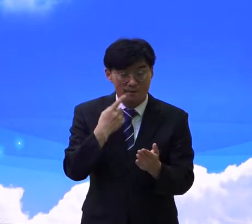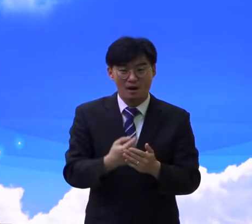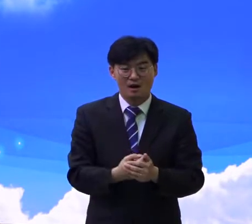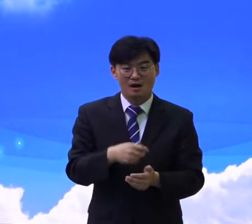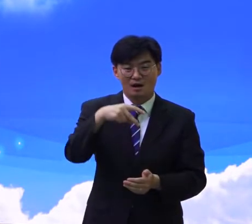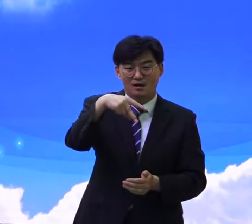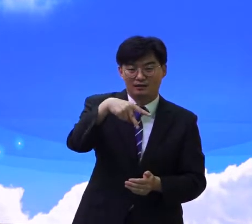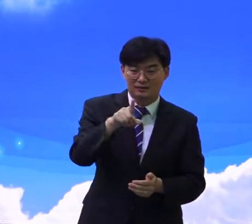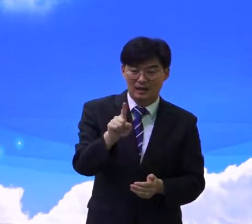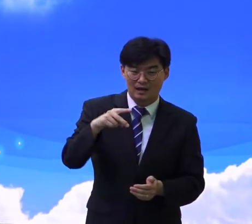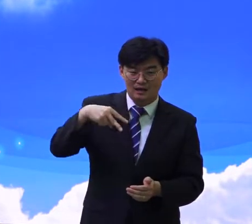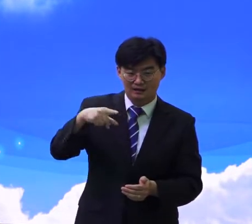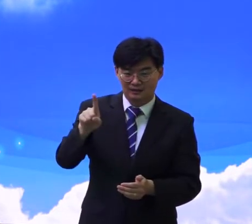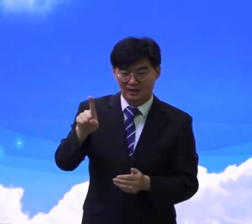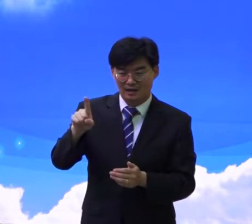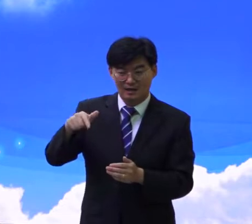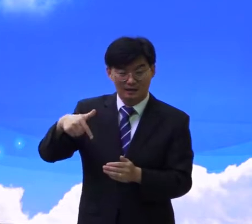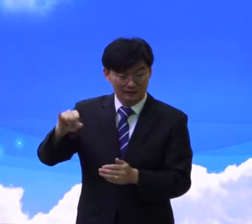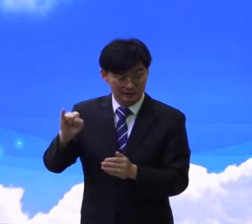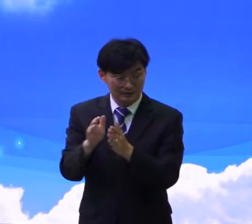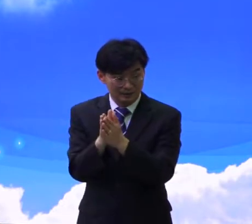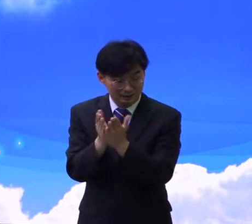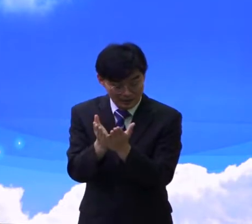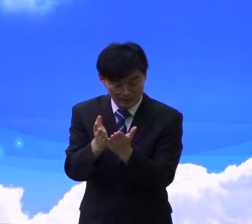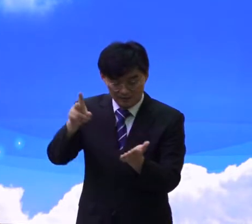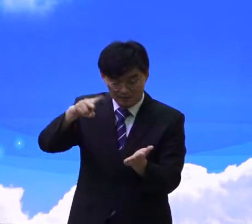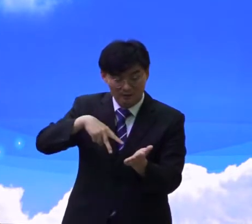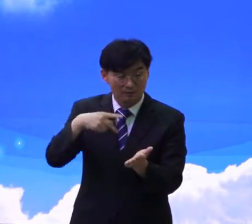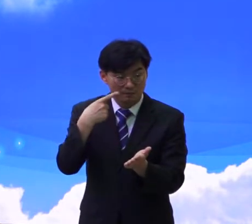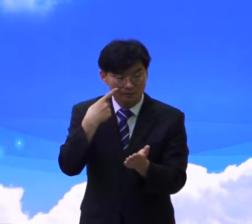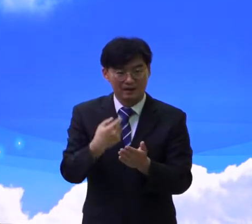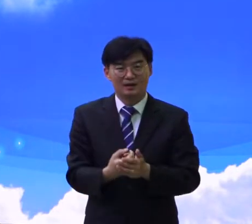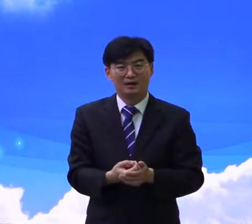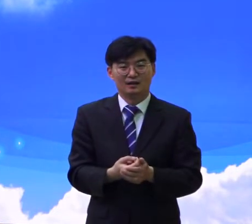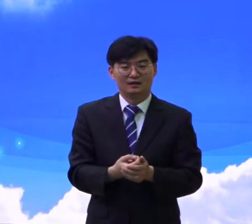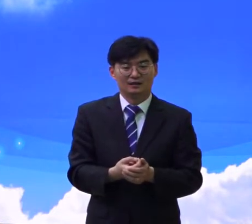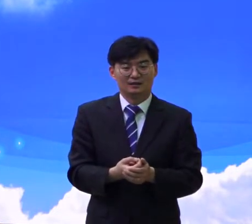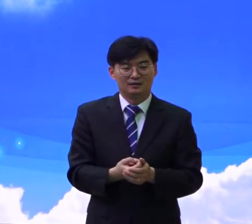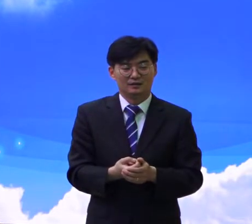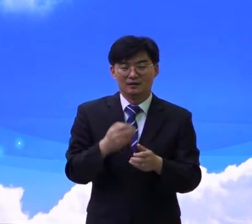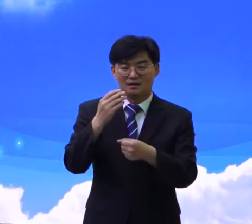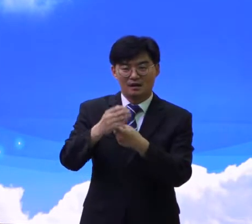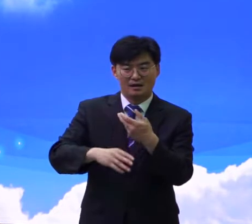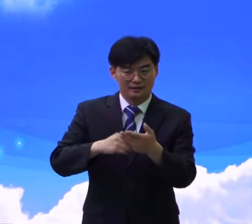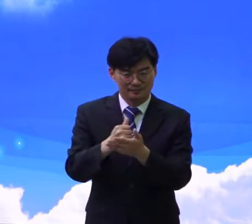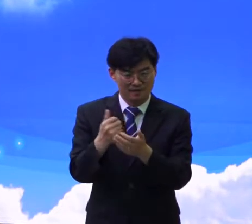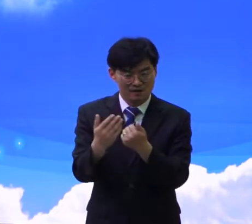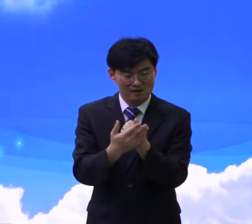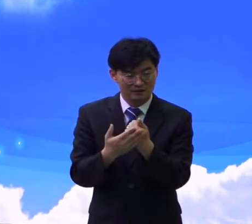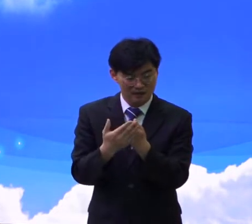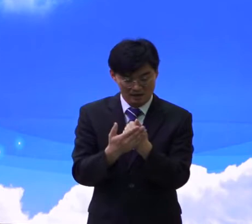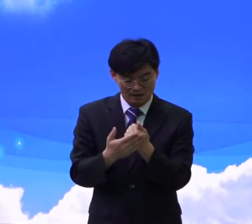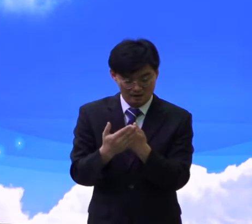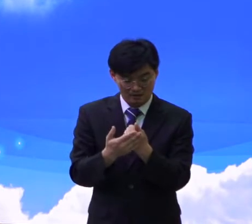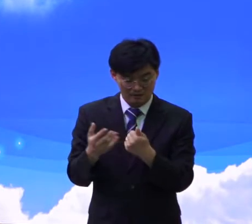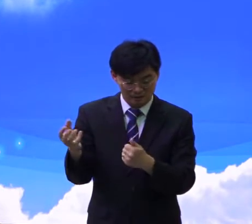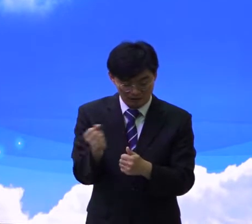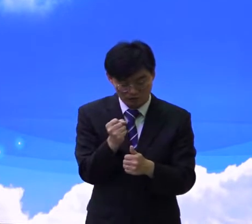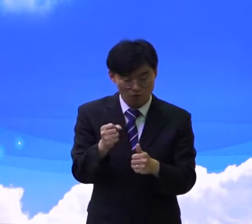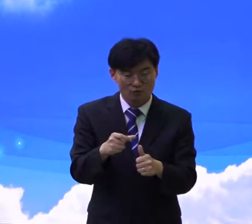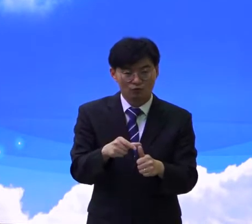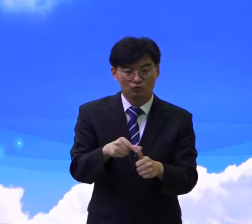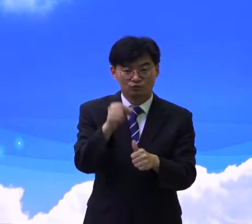사사기를 다른 관점에서는 이스라엘 백성들의 실패 이야기라고도 말할 수 있습니다. 하나님이 은혜를 베풀어 주시고 구원해 주는데